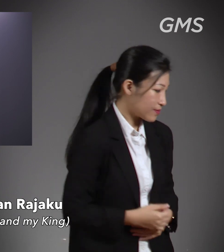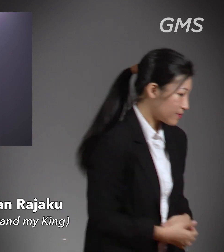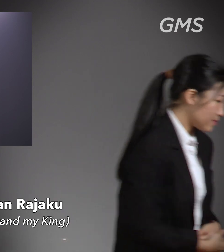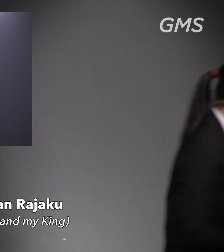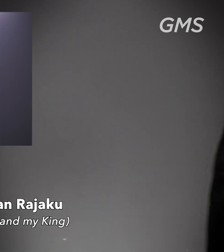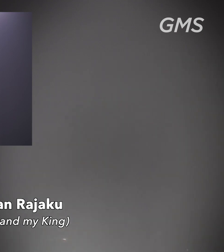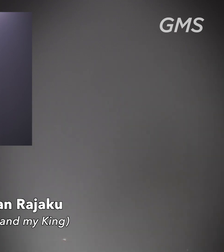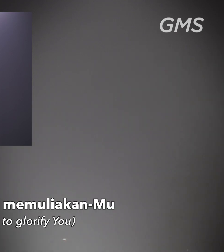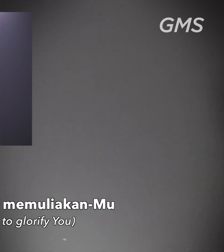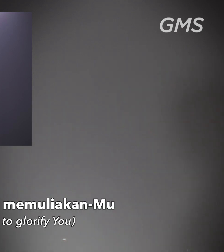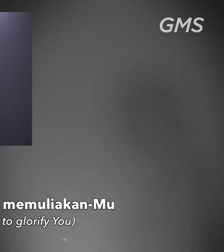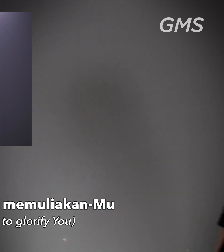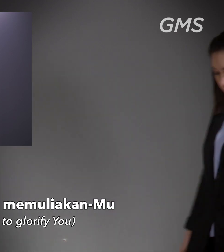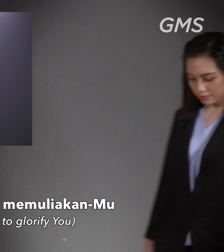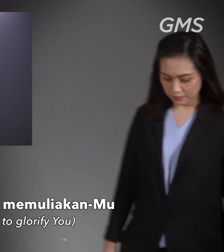Mengasihimu,